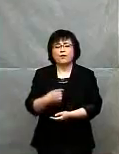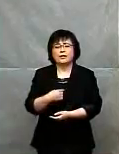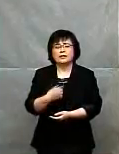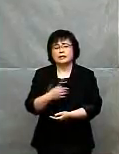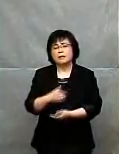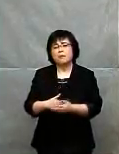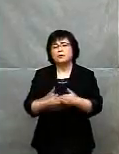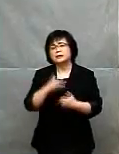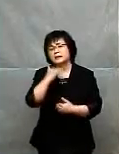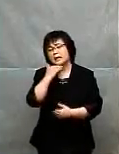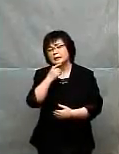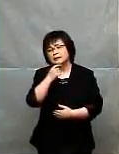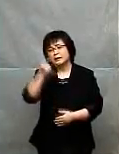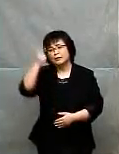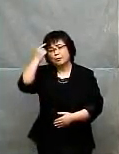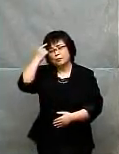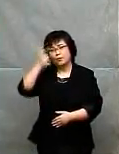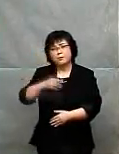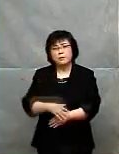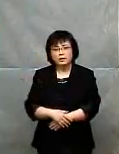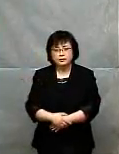期待したいというふうに思います。